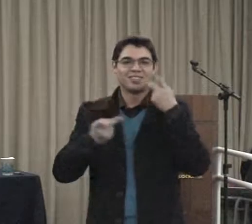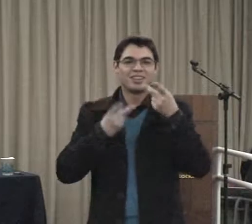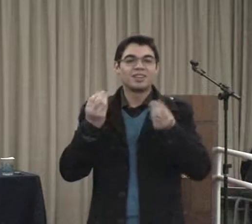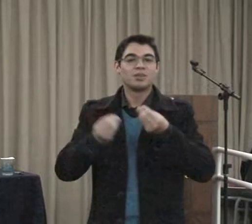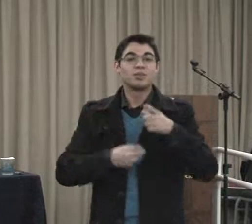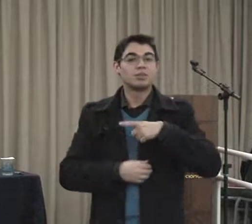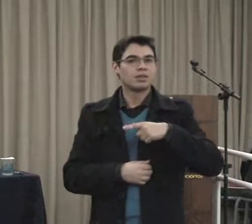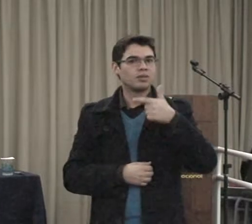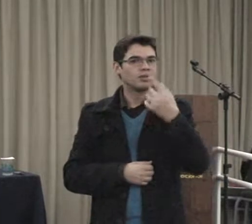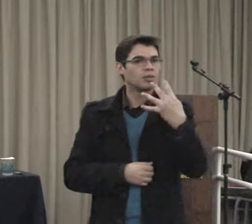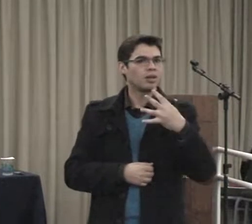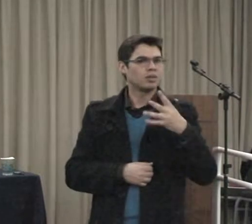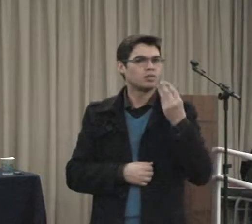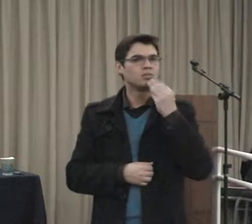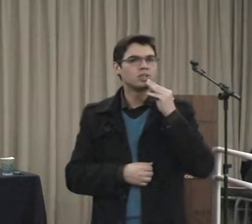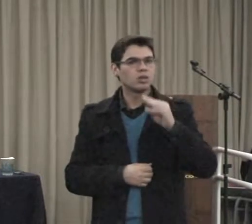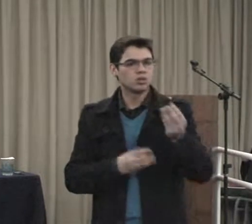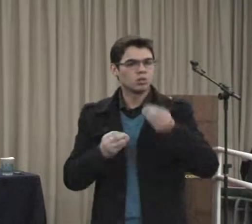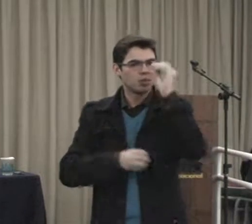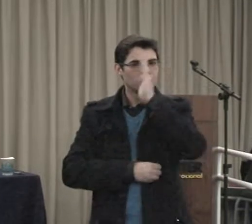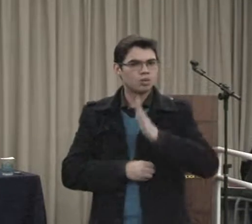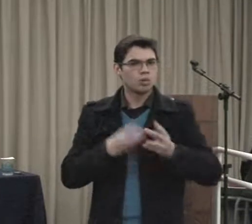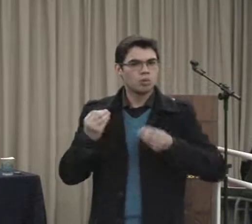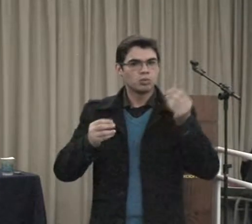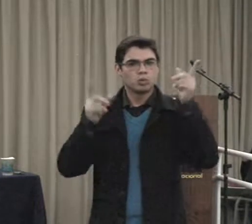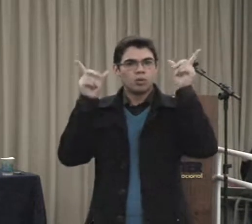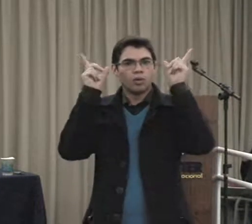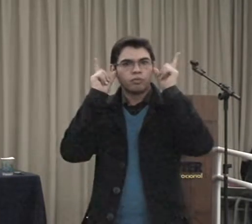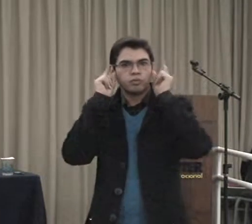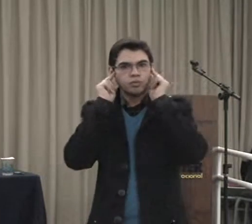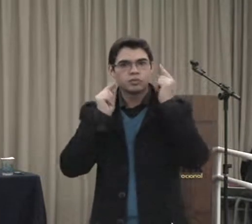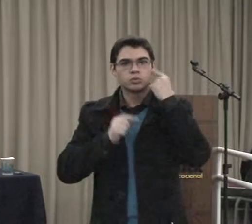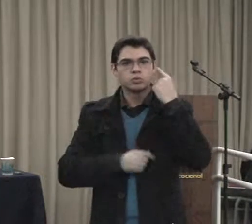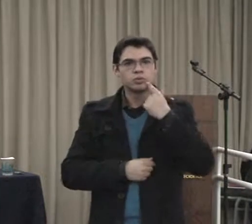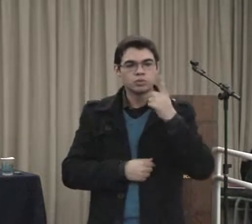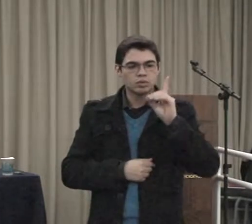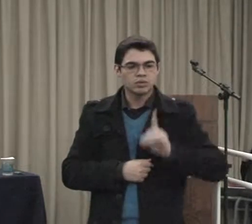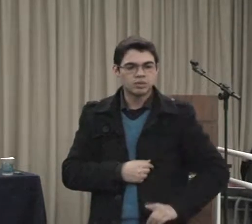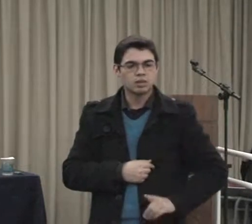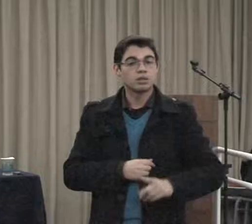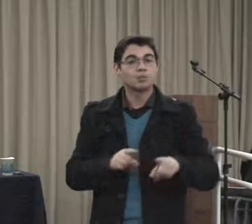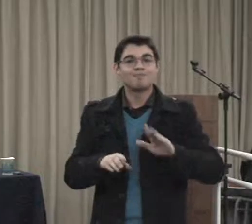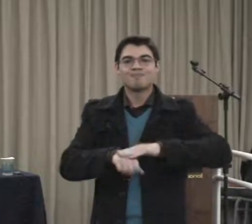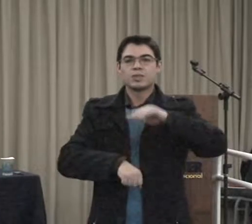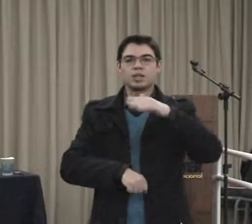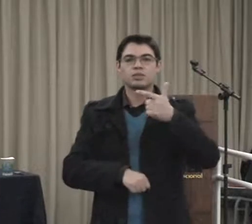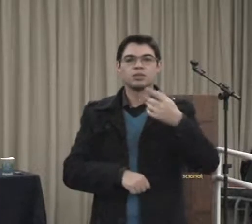que não é real, no Brasil, de pessoas com deficiência.